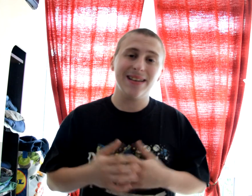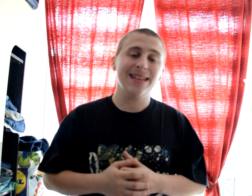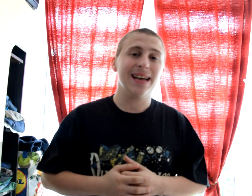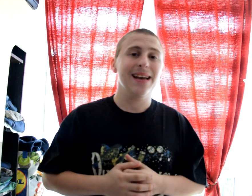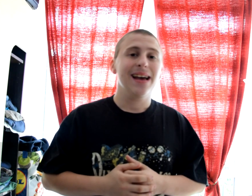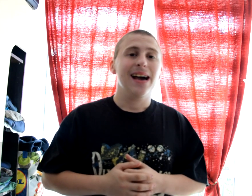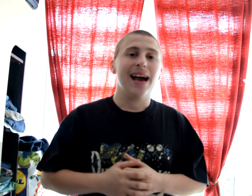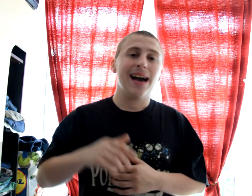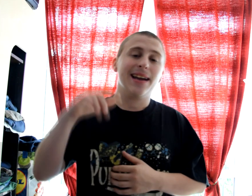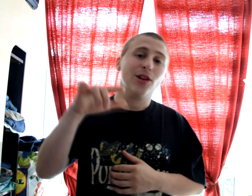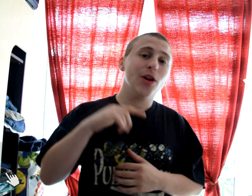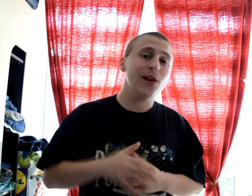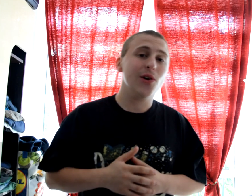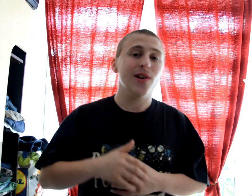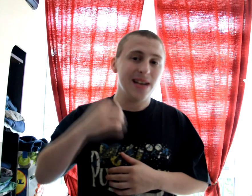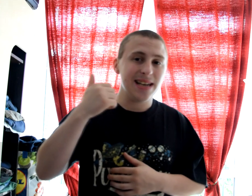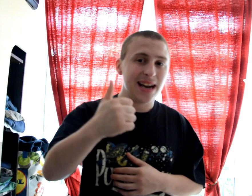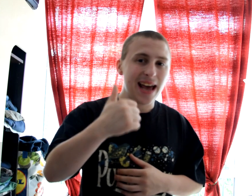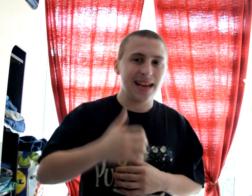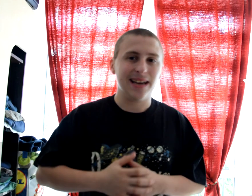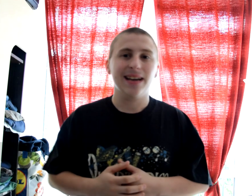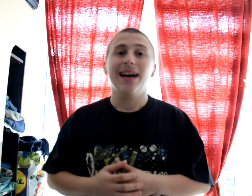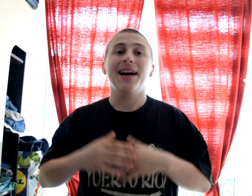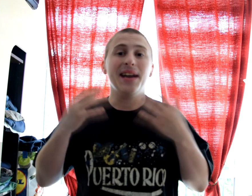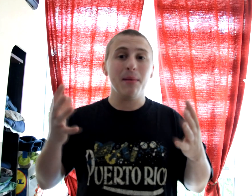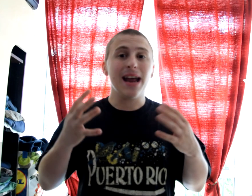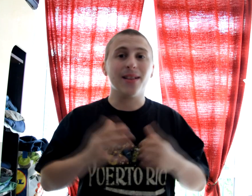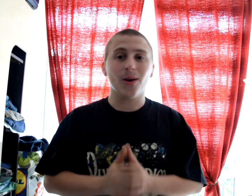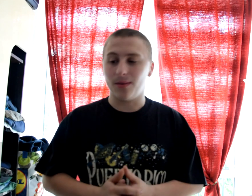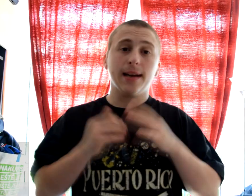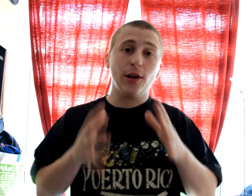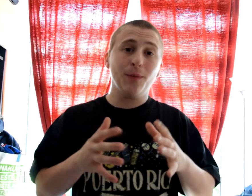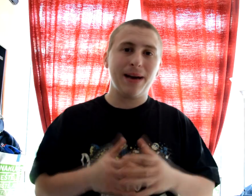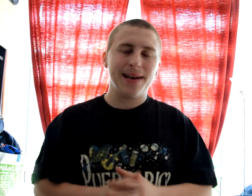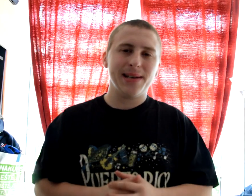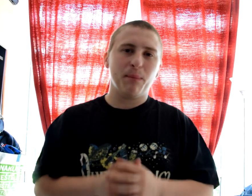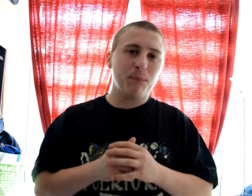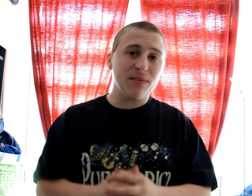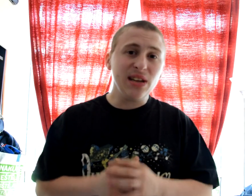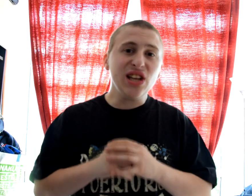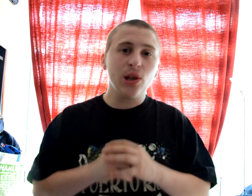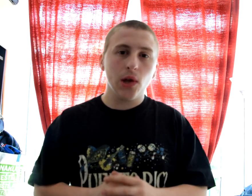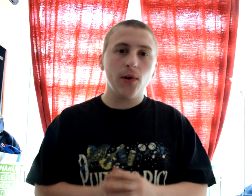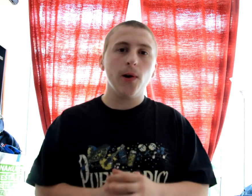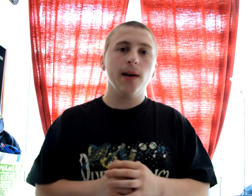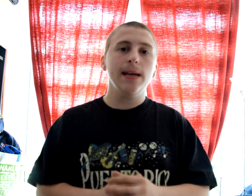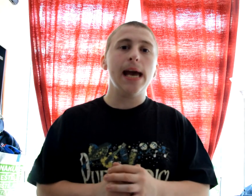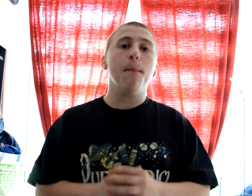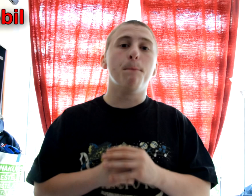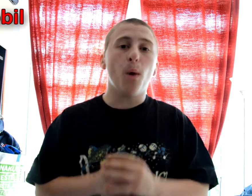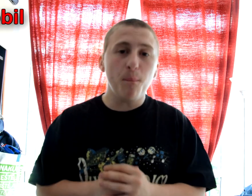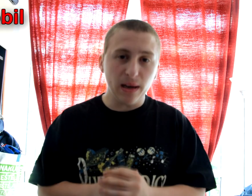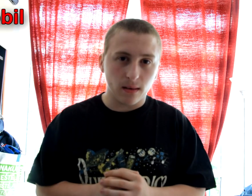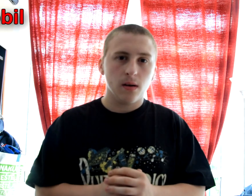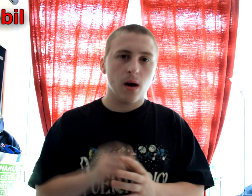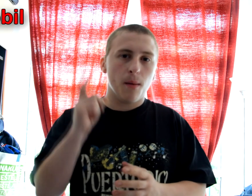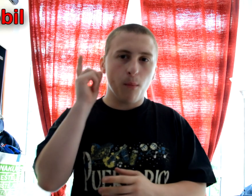velice. A na toto video dejte like. Jdeme na to! Každopádně, první slovo je mobil.